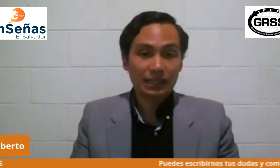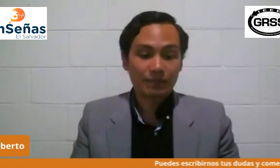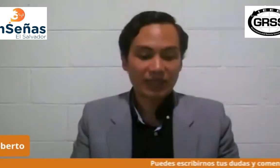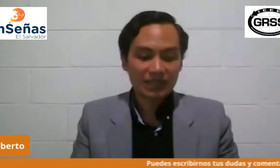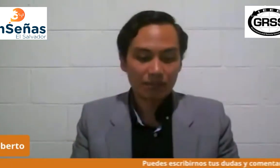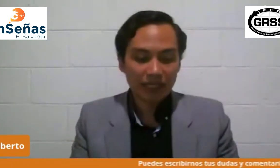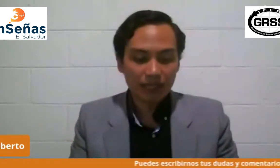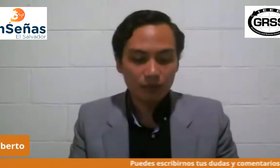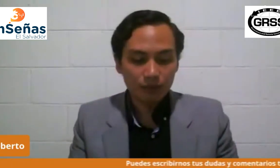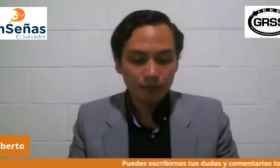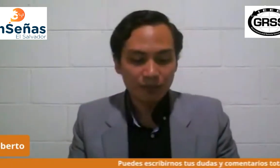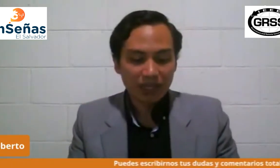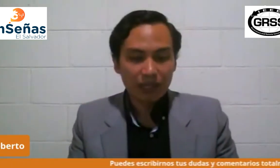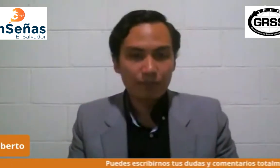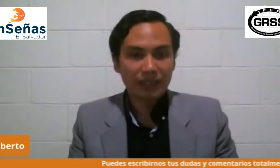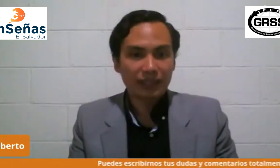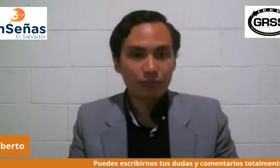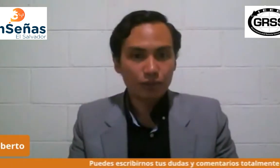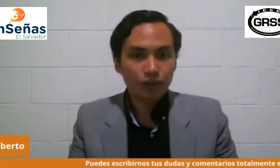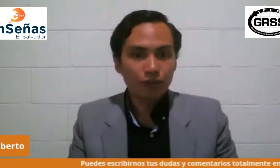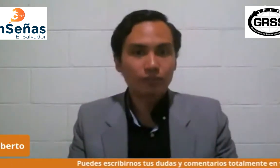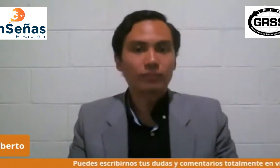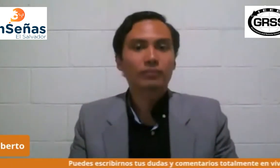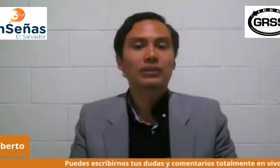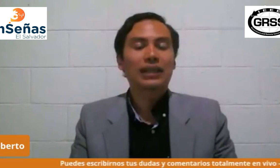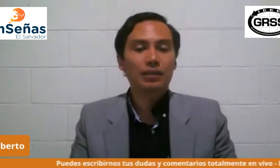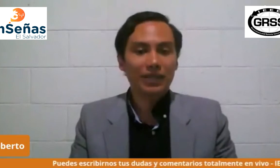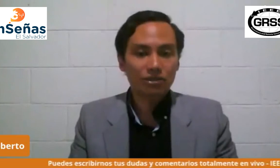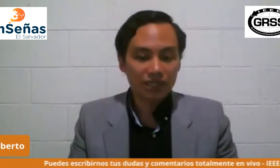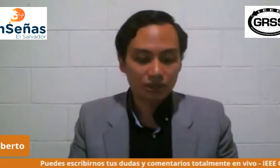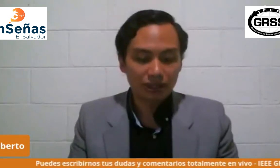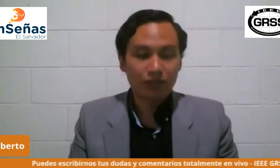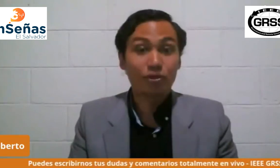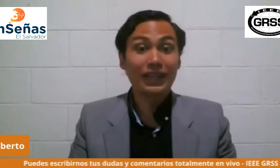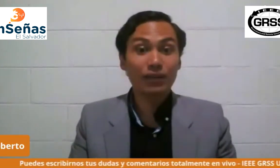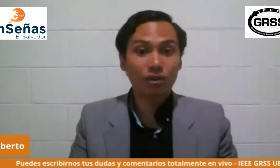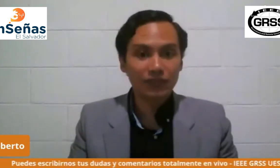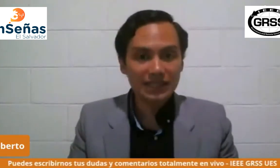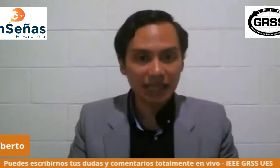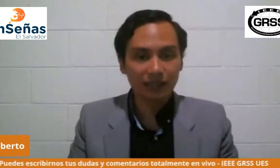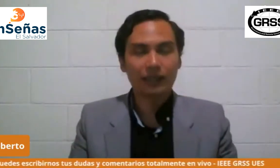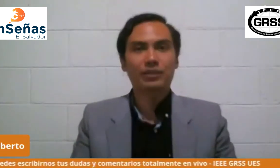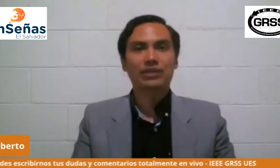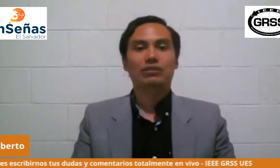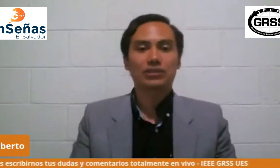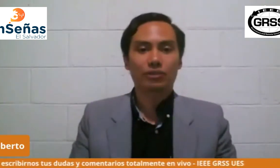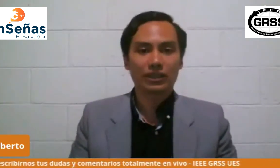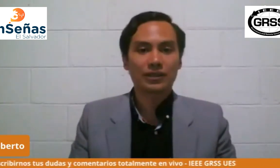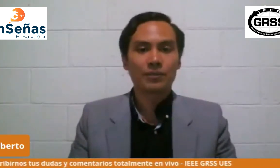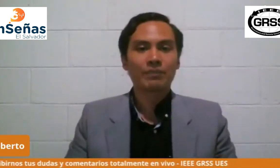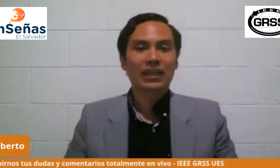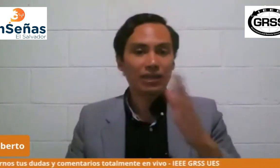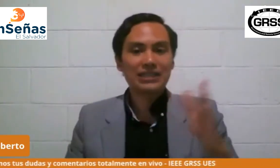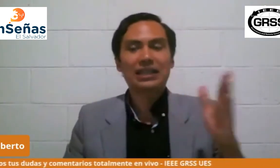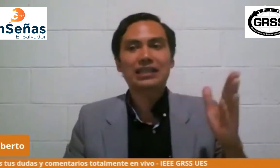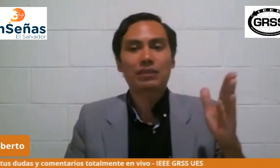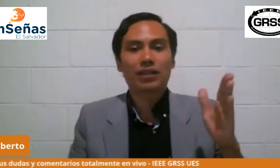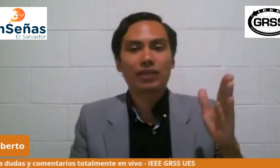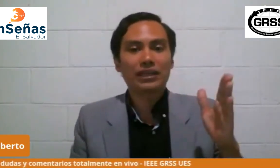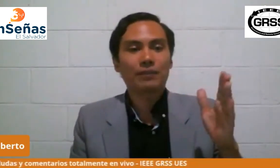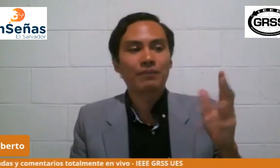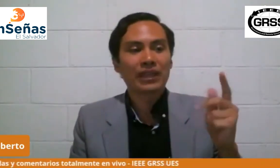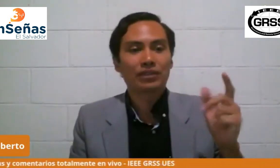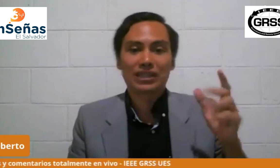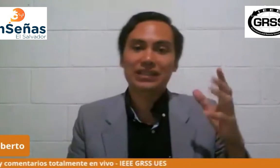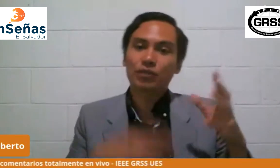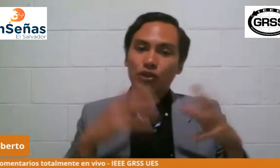esta asamblea como patrimonio de las personas sordas, como lengua oficial de las personas sordas, la lengua de señas